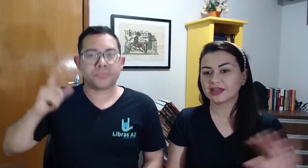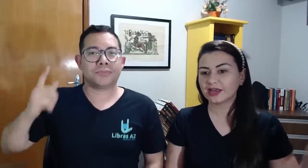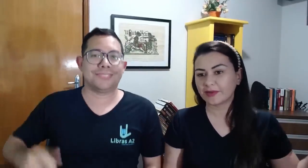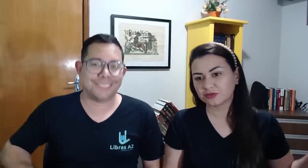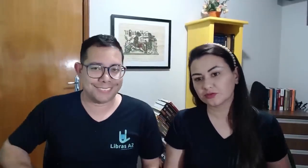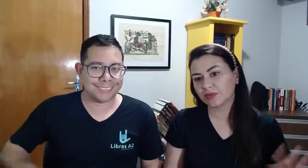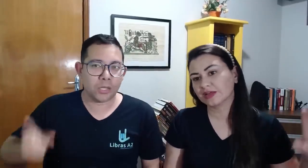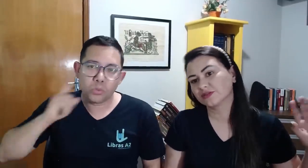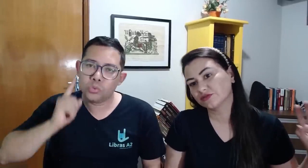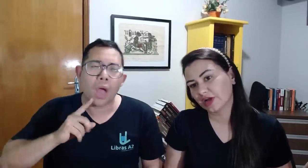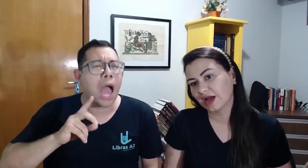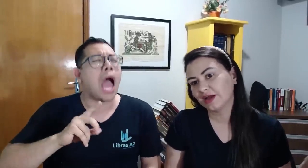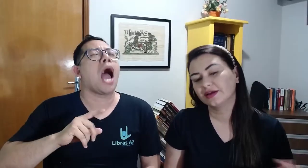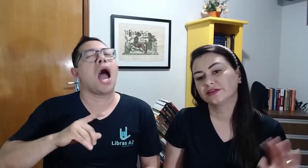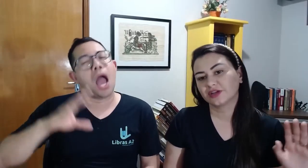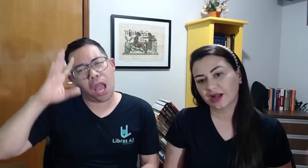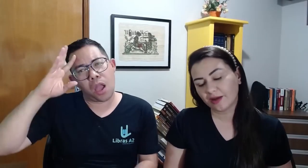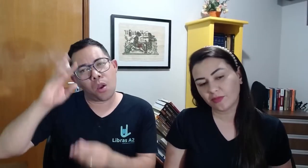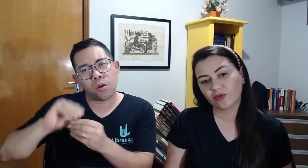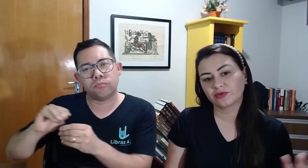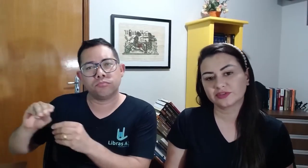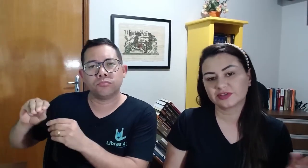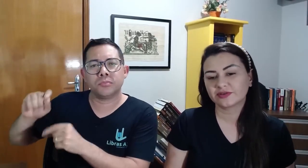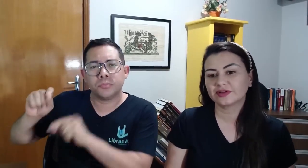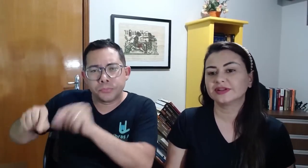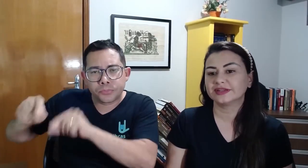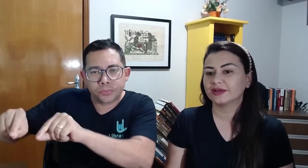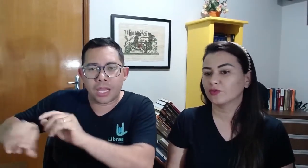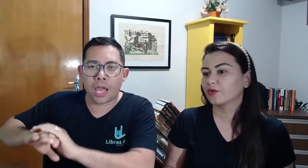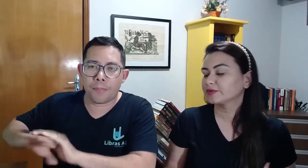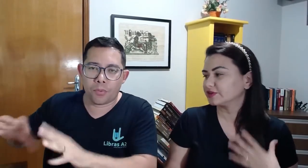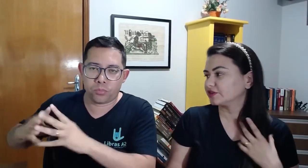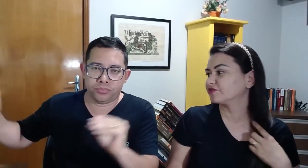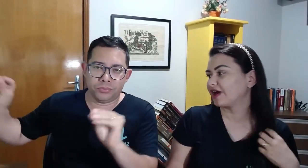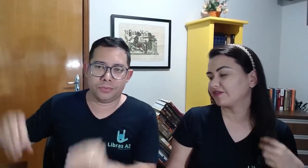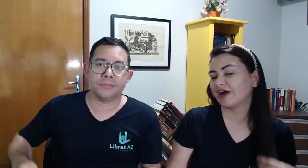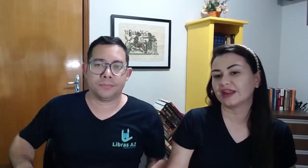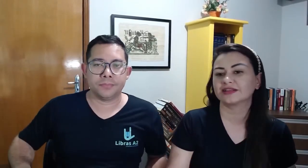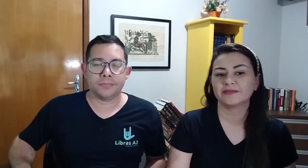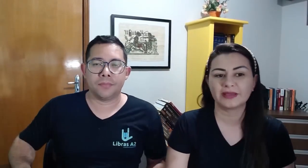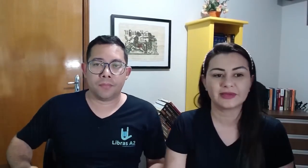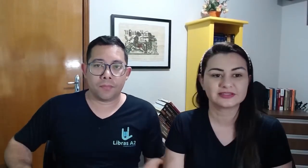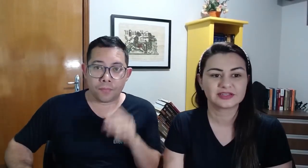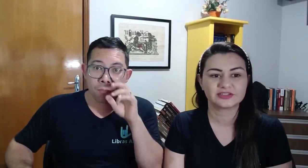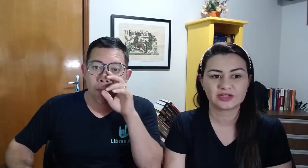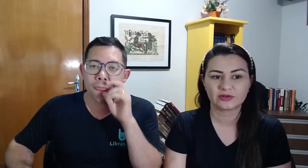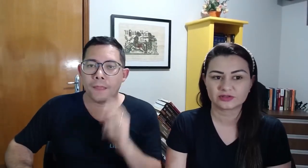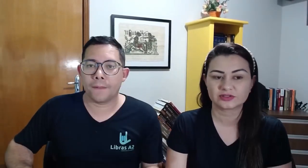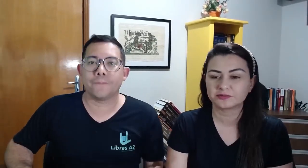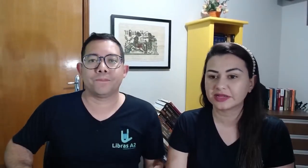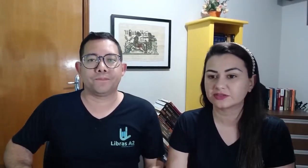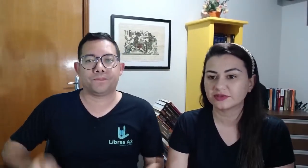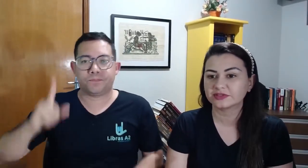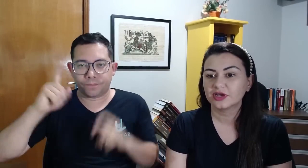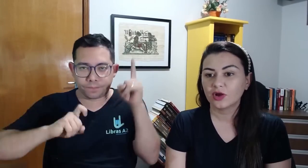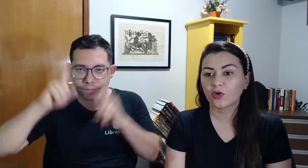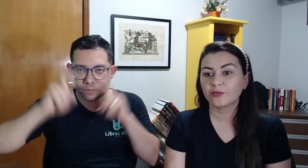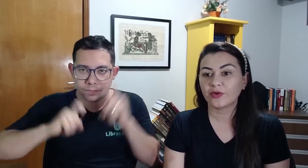aquela parte dos pássaros já acabou, aconteceu aquilo ali. Né? O corpo da gente fala também bastante, né? Nossas expressões